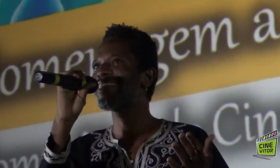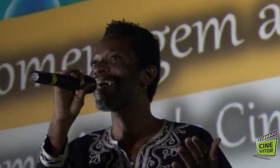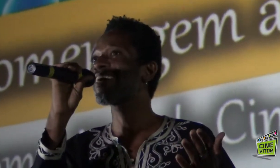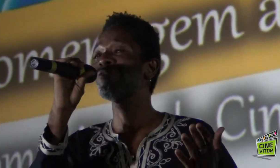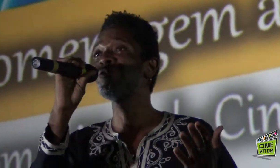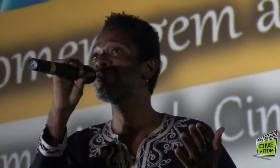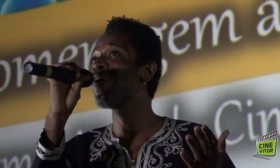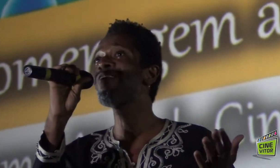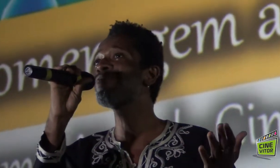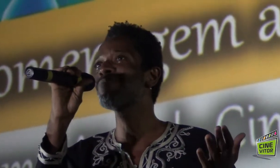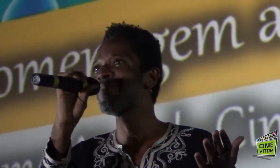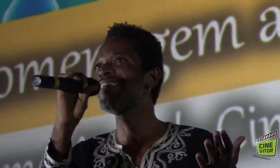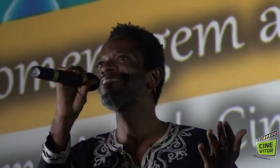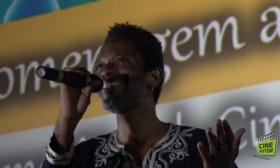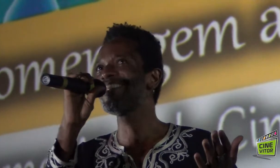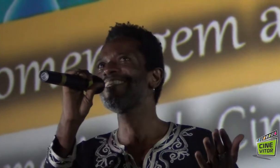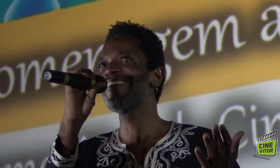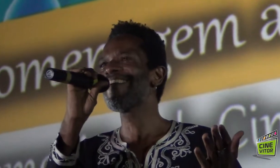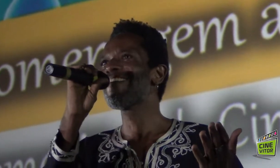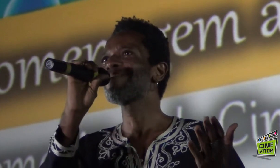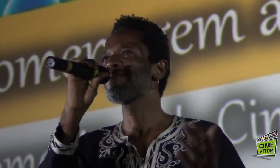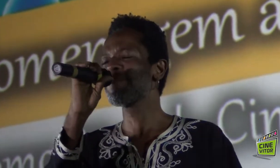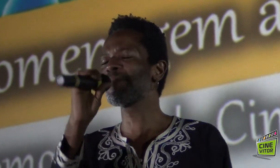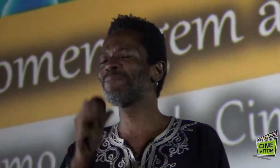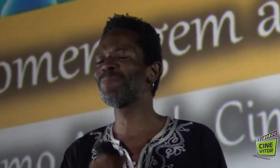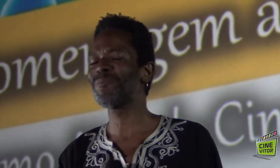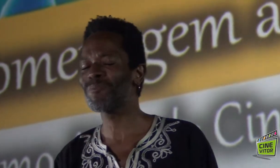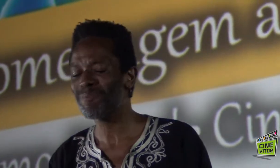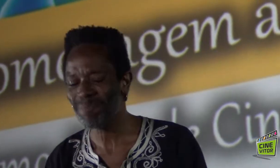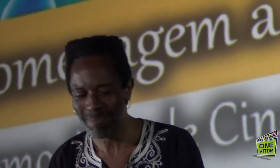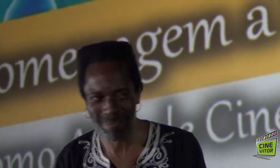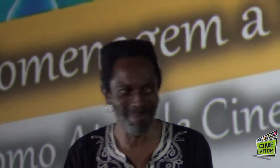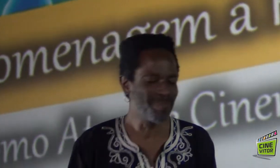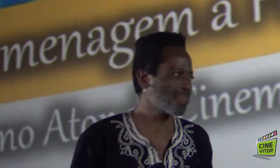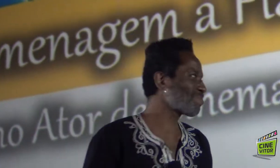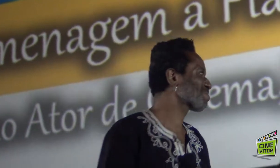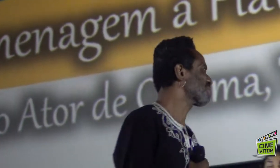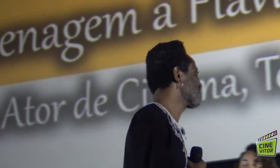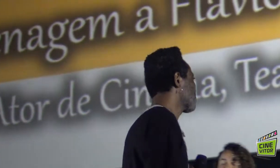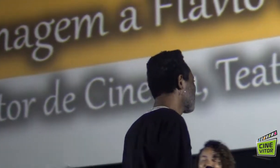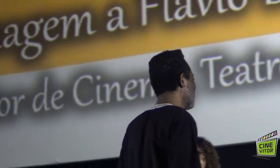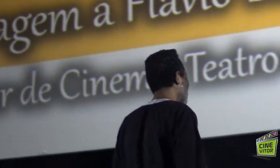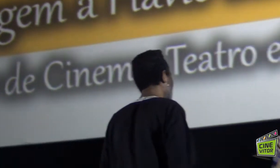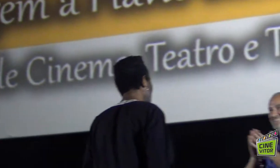será eterno novamente. Lindo! Lindo!